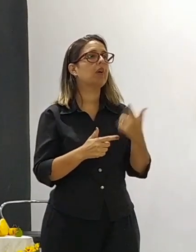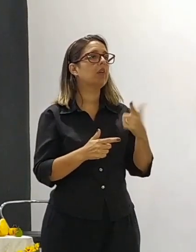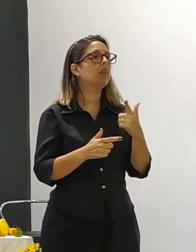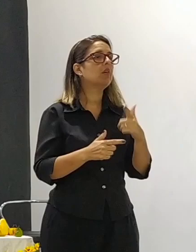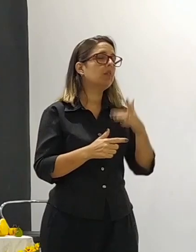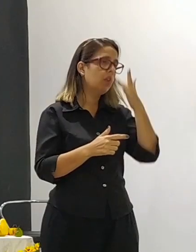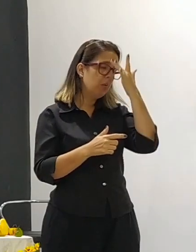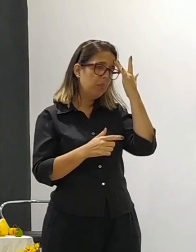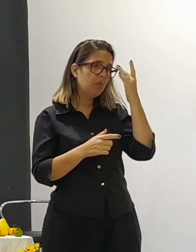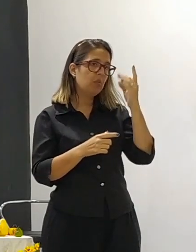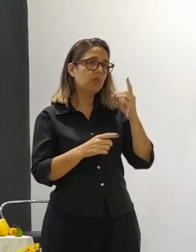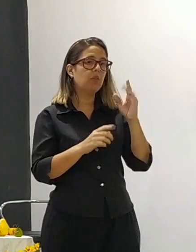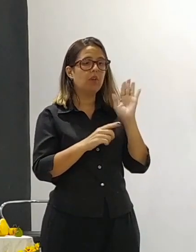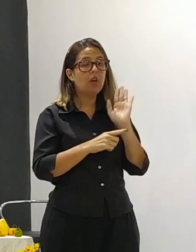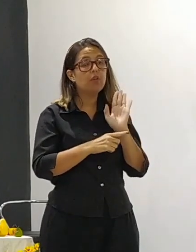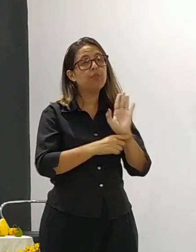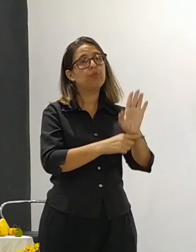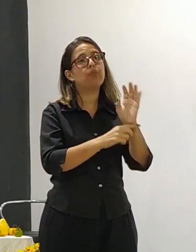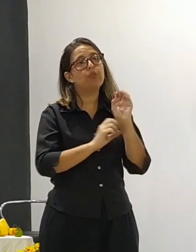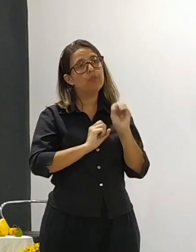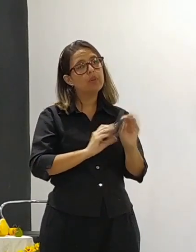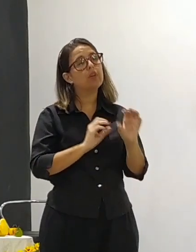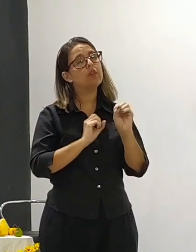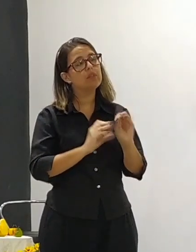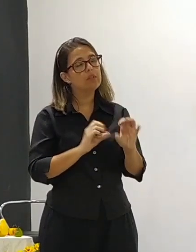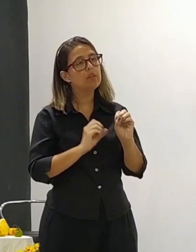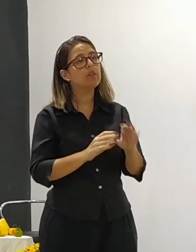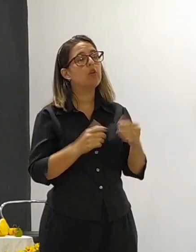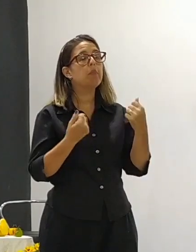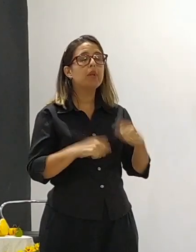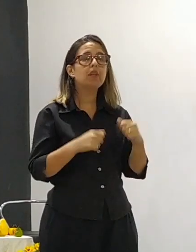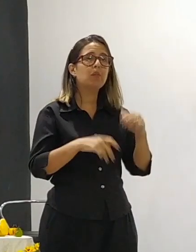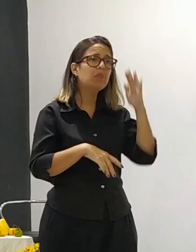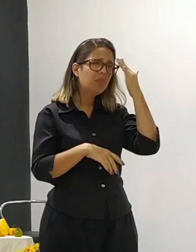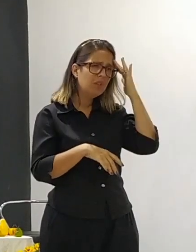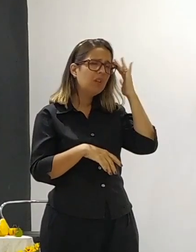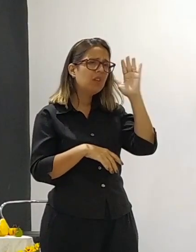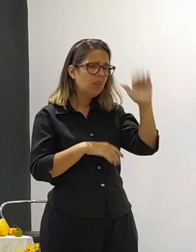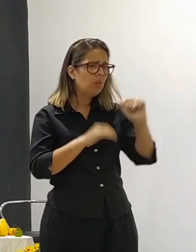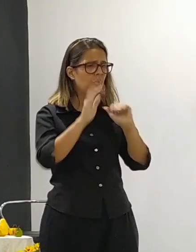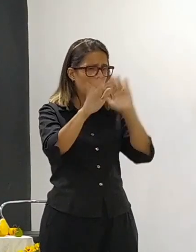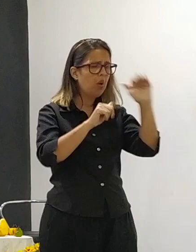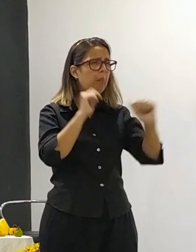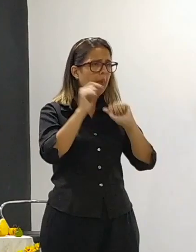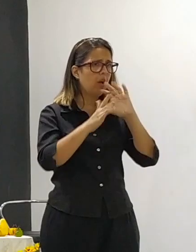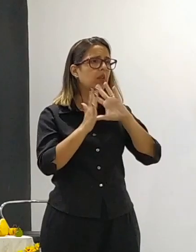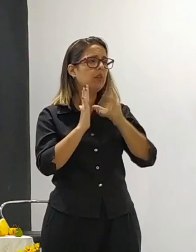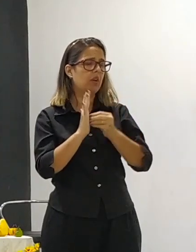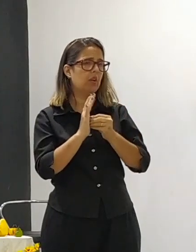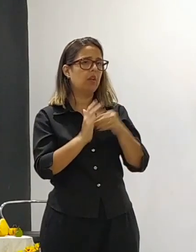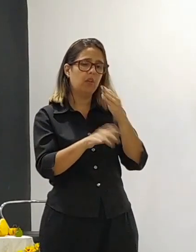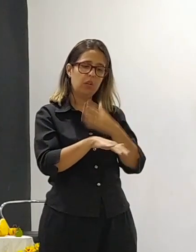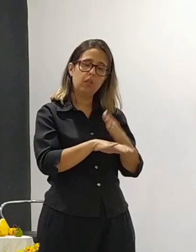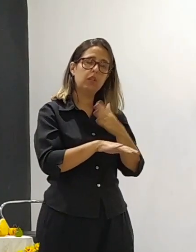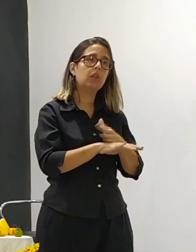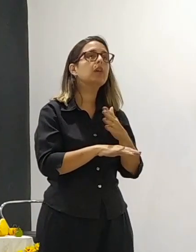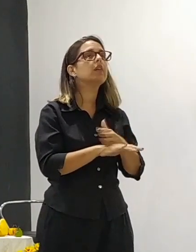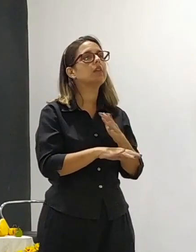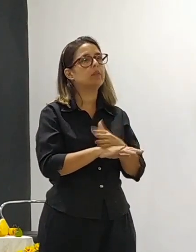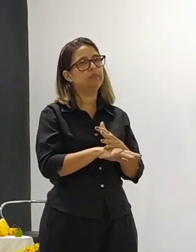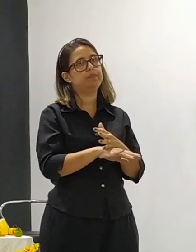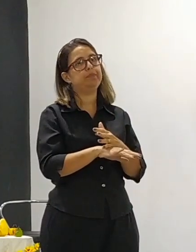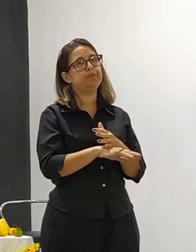quem discipule elas. Então a gente precisa entender esse chamado, a gente precisa colocar em prática